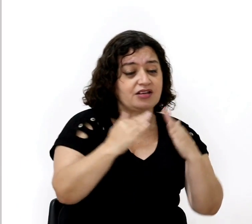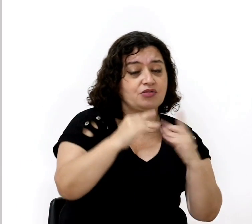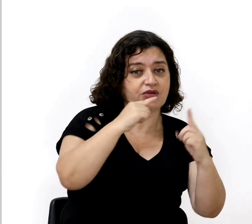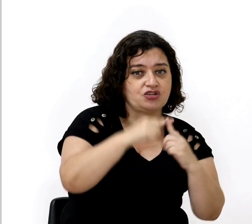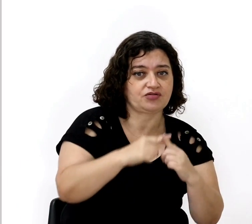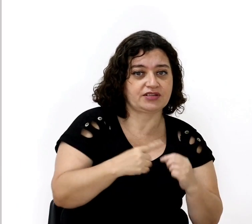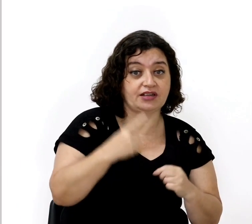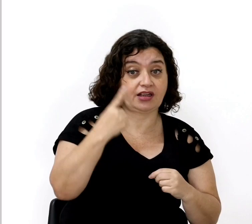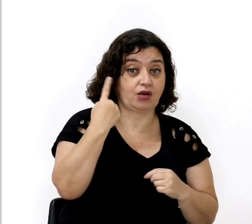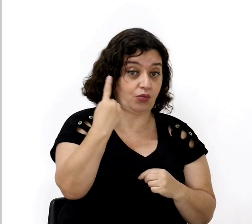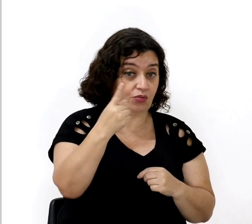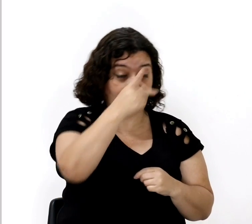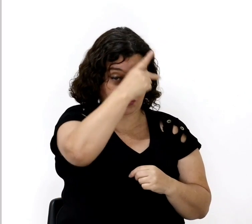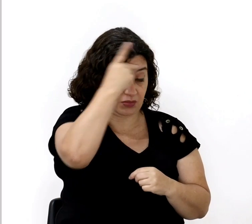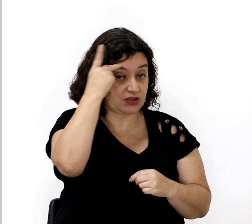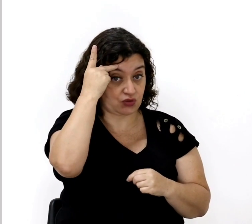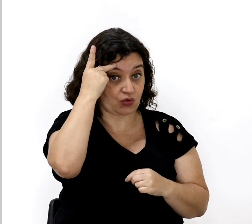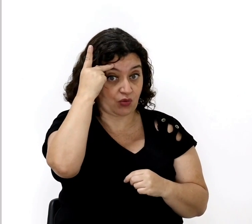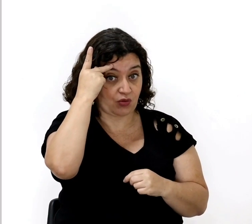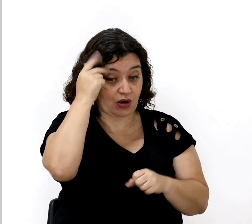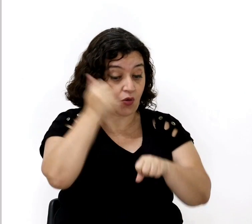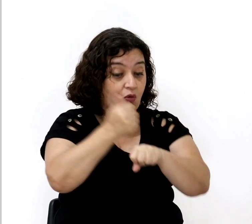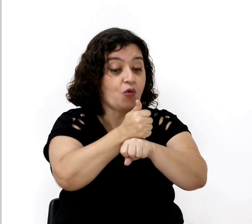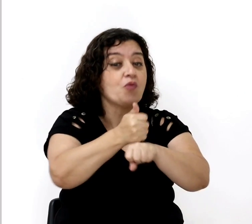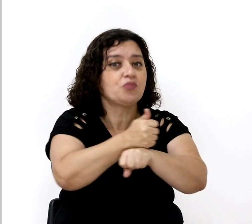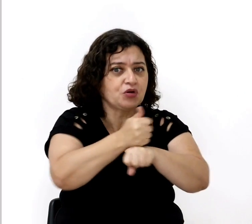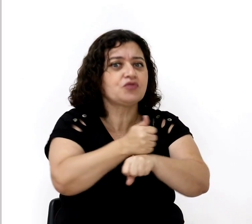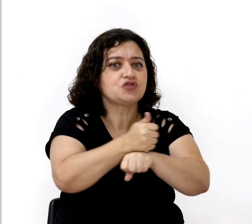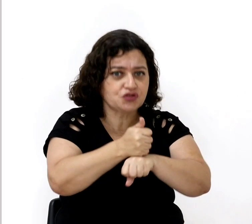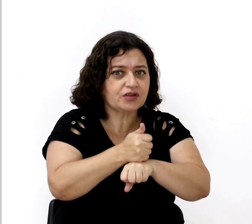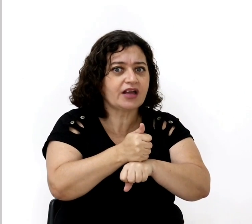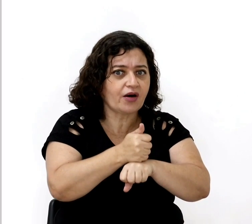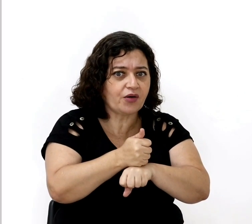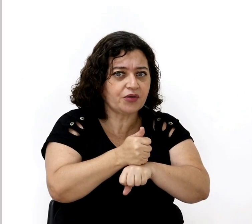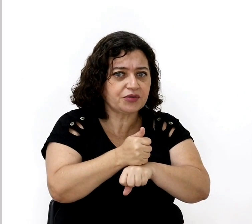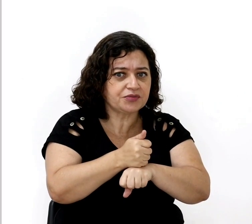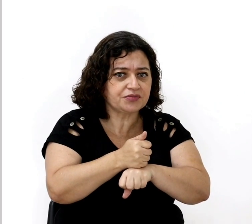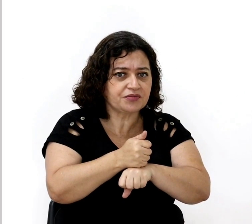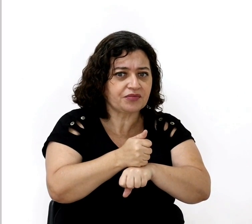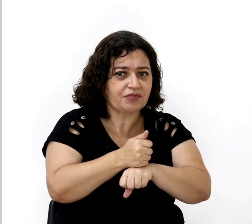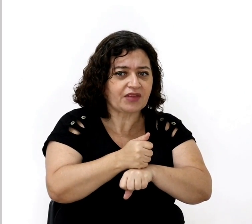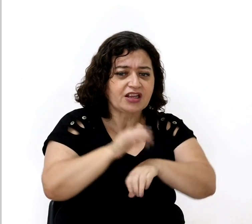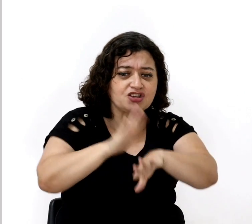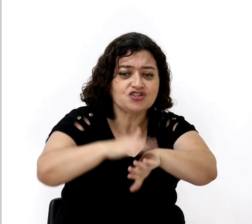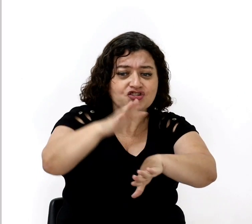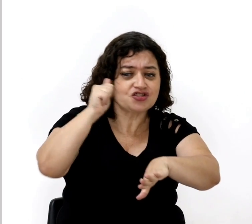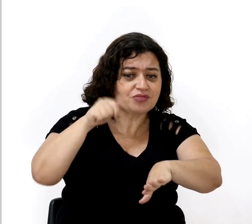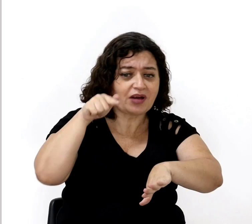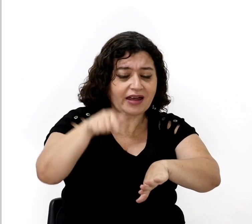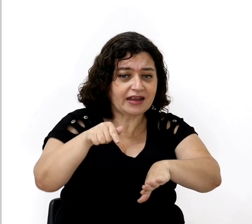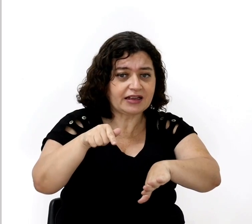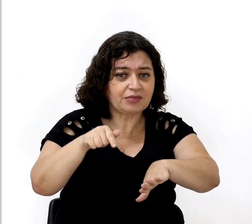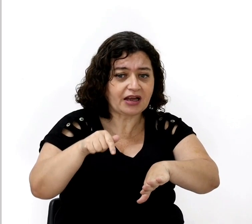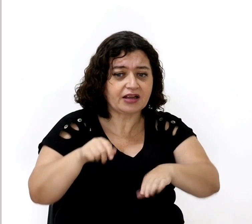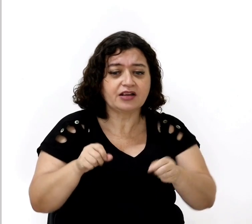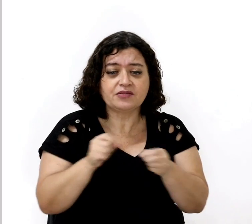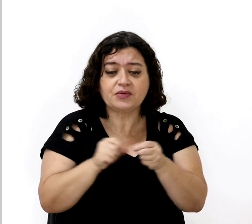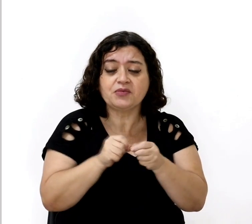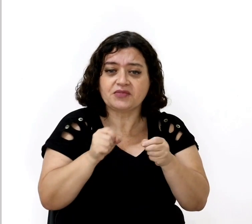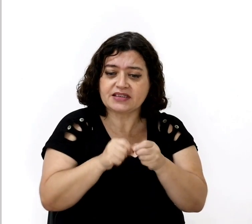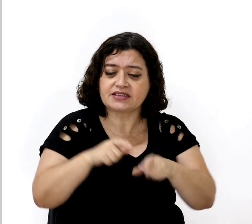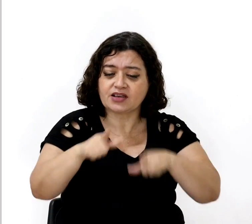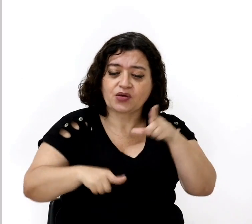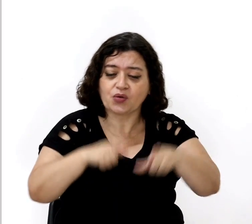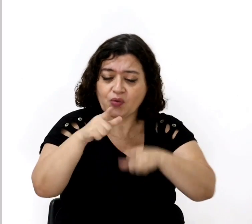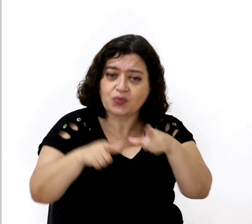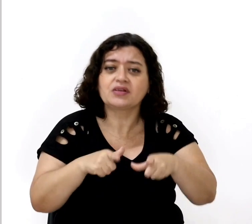lá uma pessoa que é um profissional de educação física, que é um mestre em judô, convida essa pessoa para, olha, faça